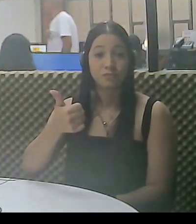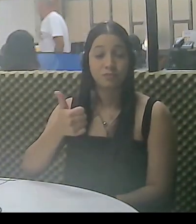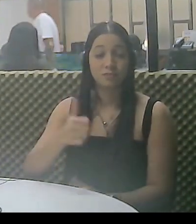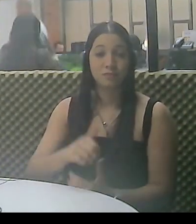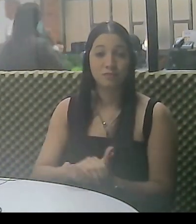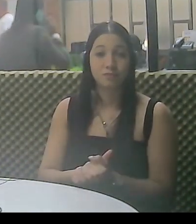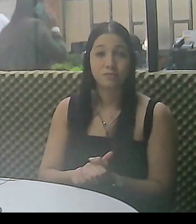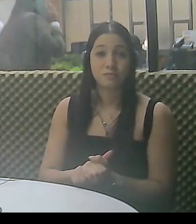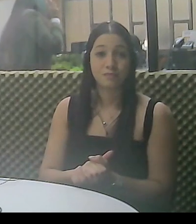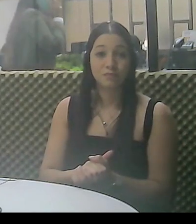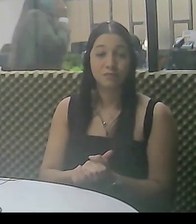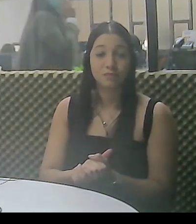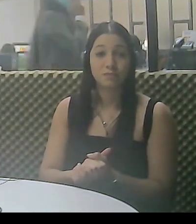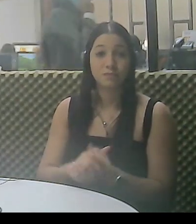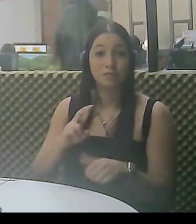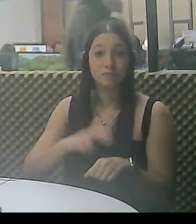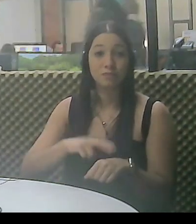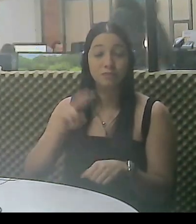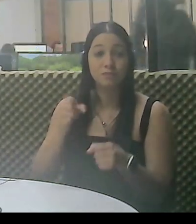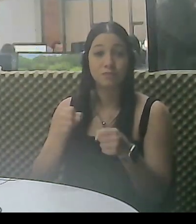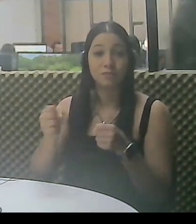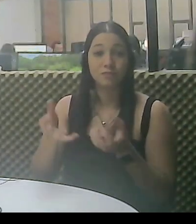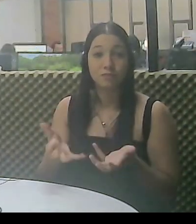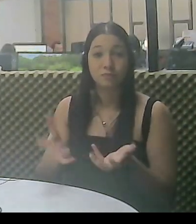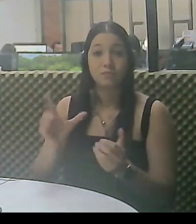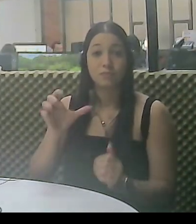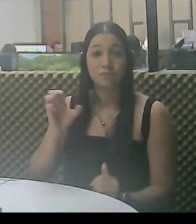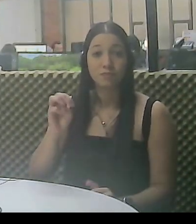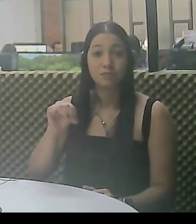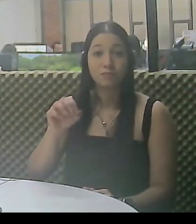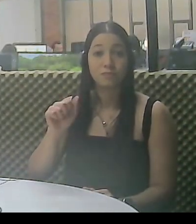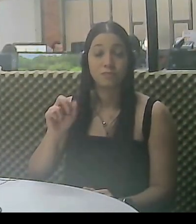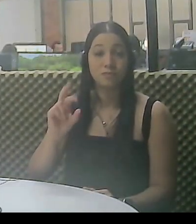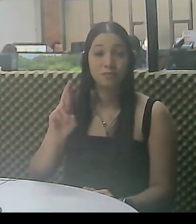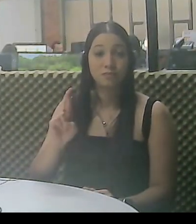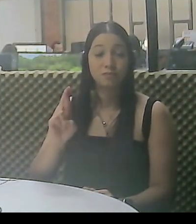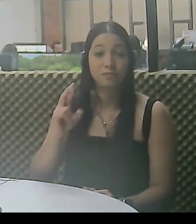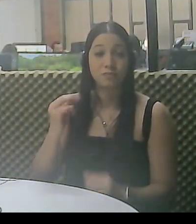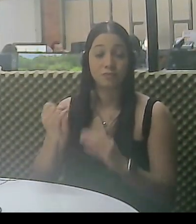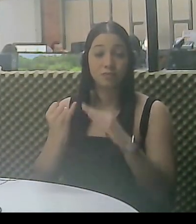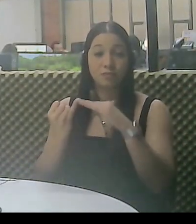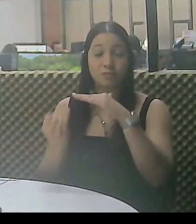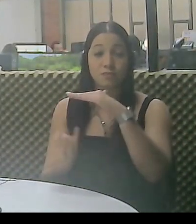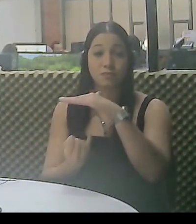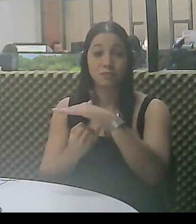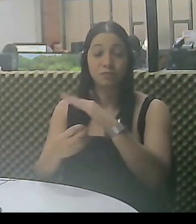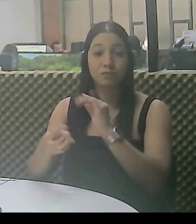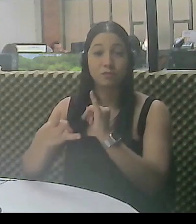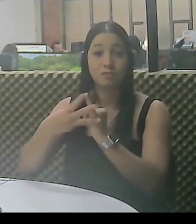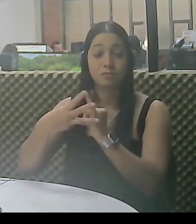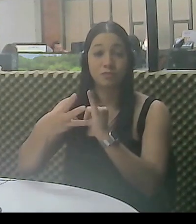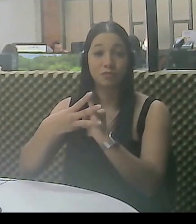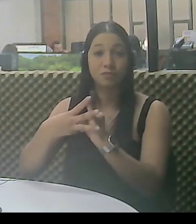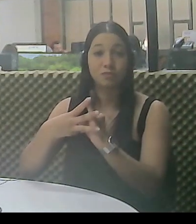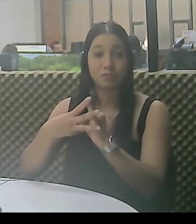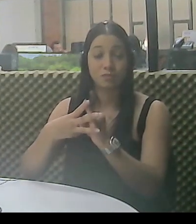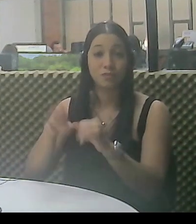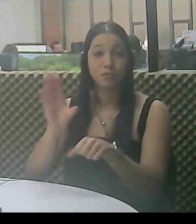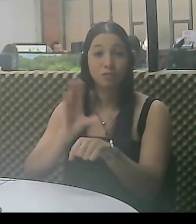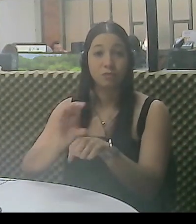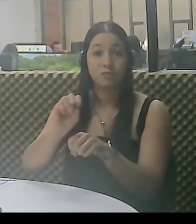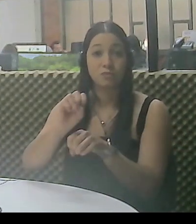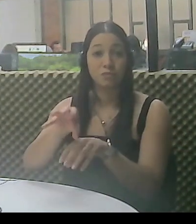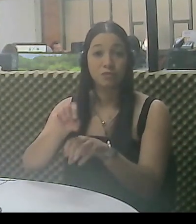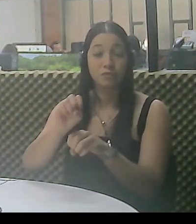3218-0321. O doutor em mecanização agrícola, Leomar Paulo de Lima, do Instituto Federal do Triângulo Mineiro, vai ministrar o